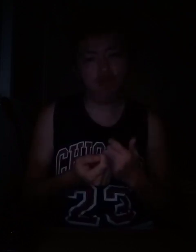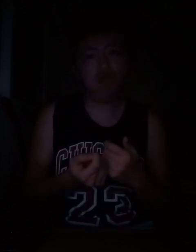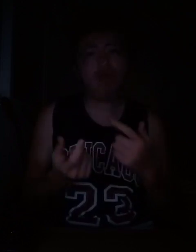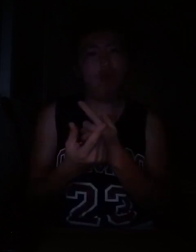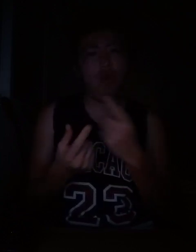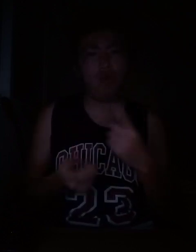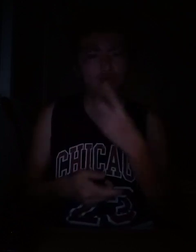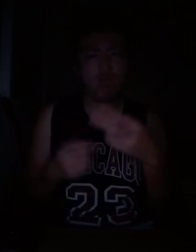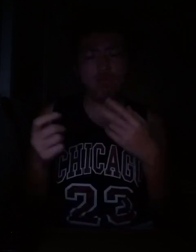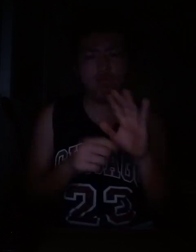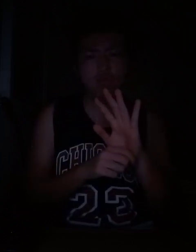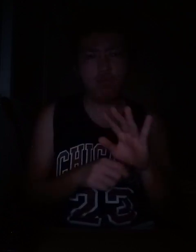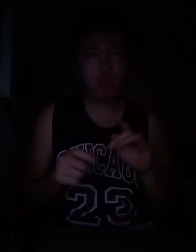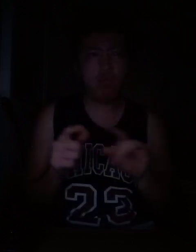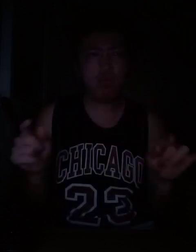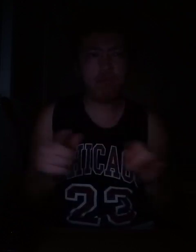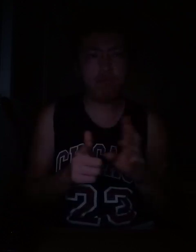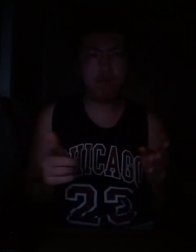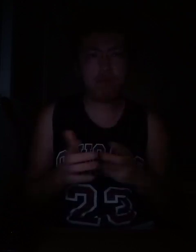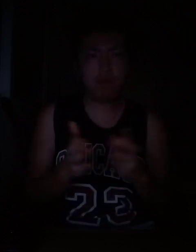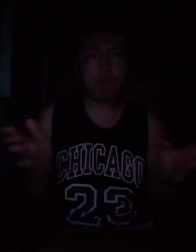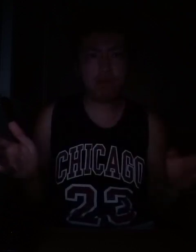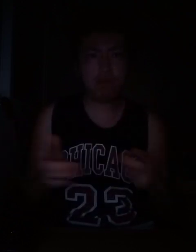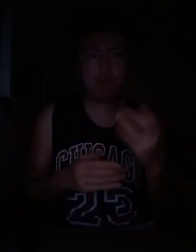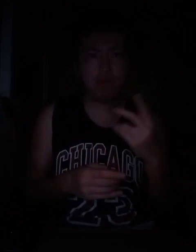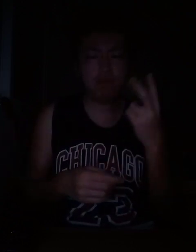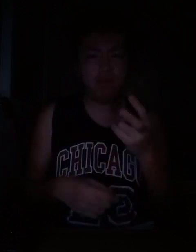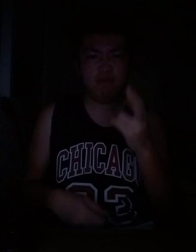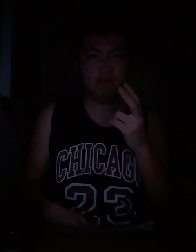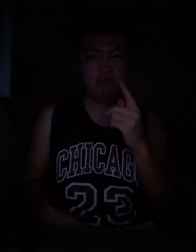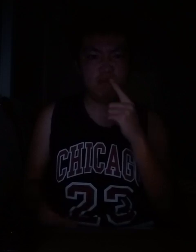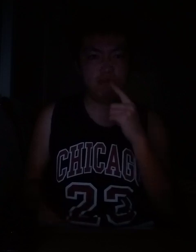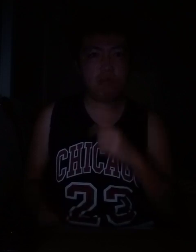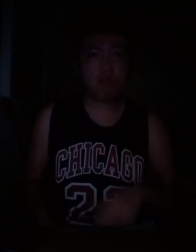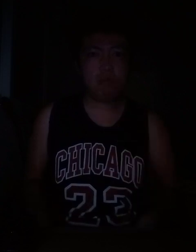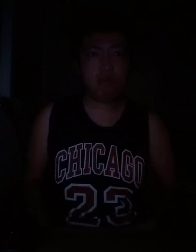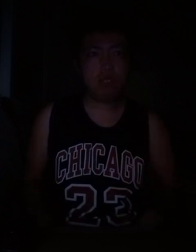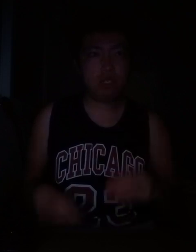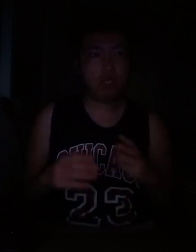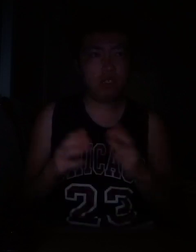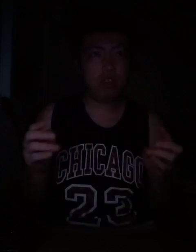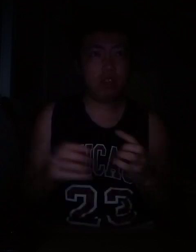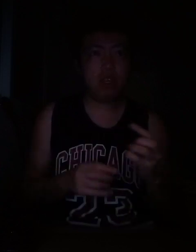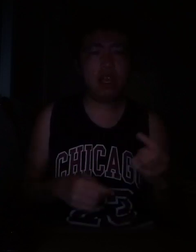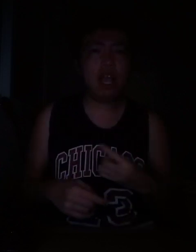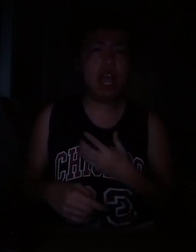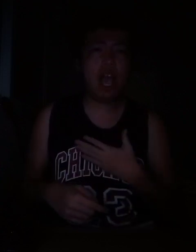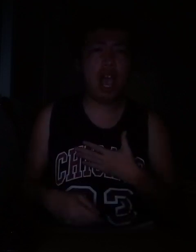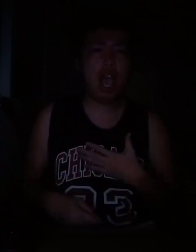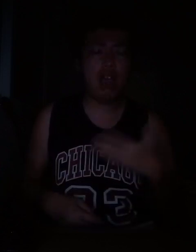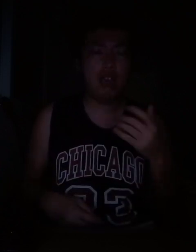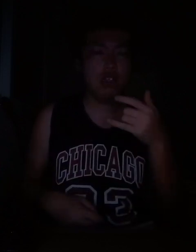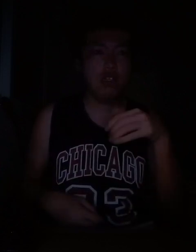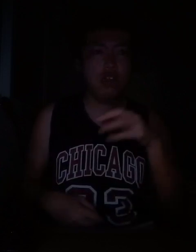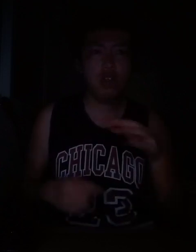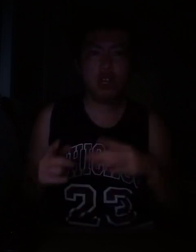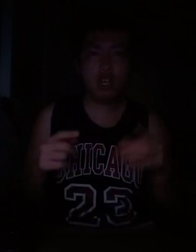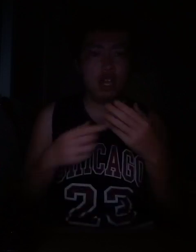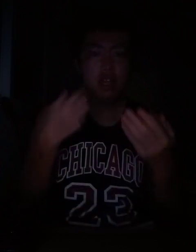엄호하며 밝힌 시부모 얘기는 따져볼 문제죠. 그 부분에 대해서 아들은 수시로 어머니와 함께 할아버지를 찾아 뵀다고